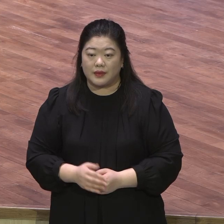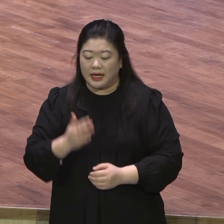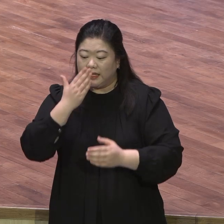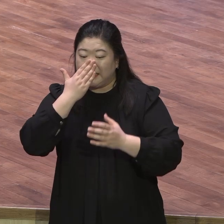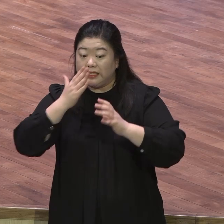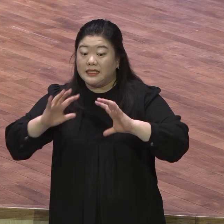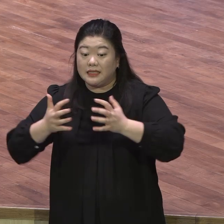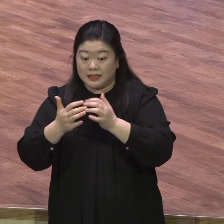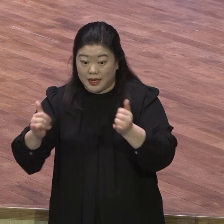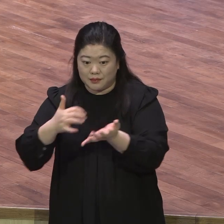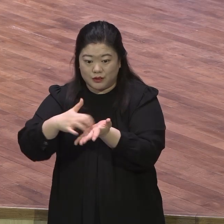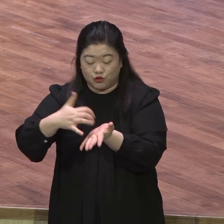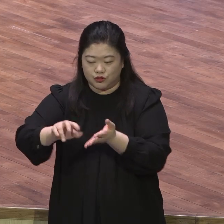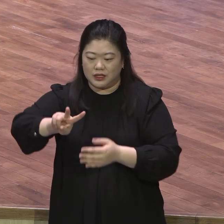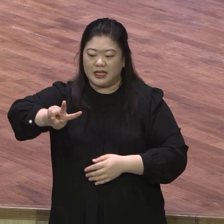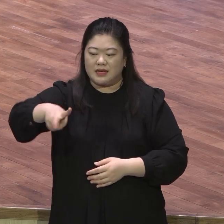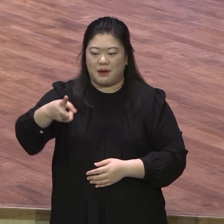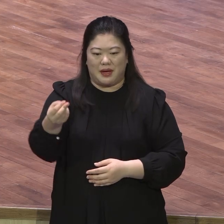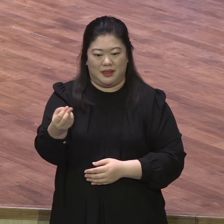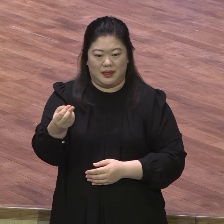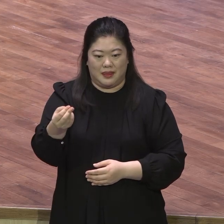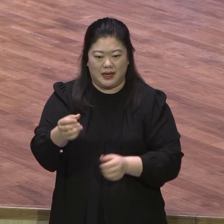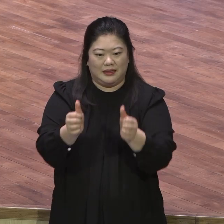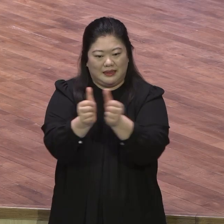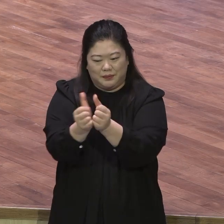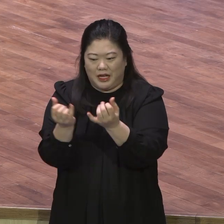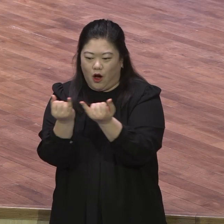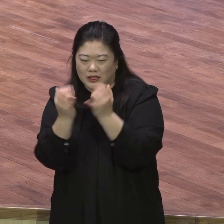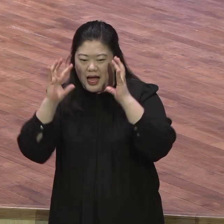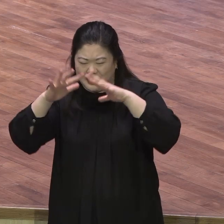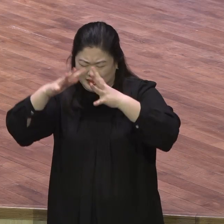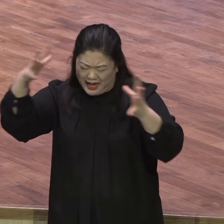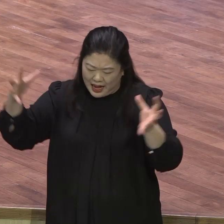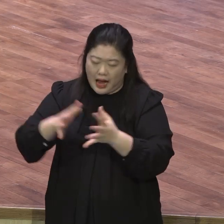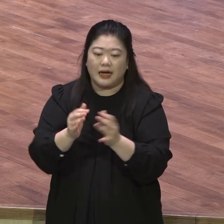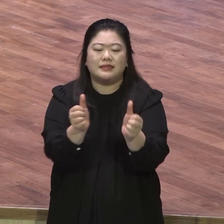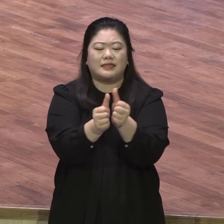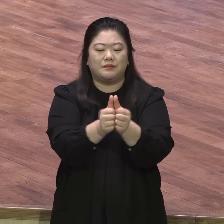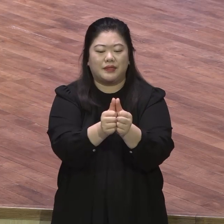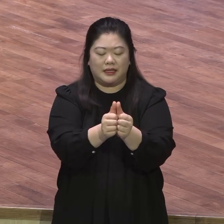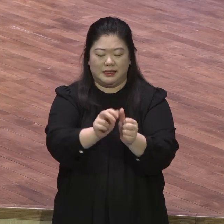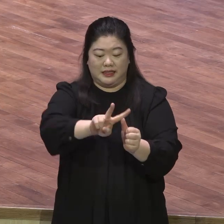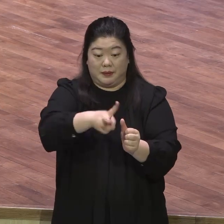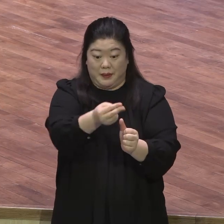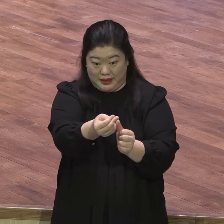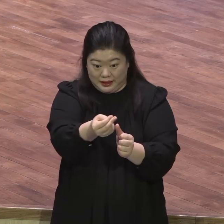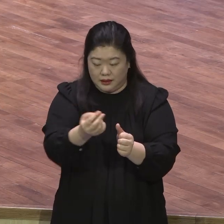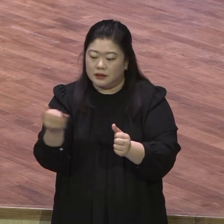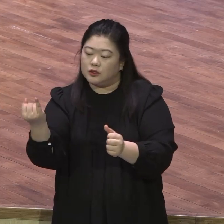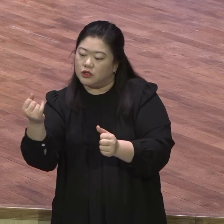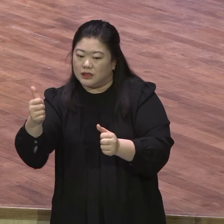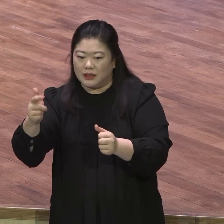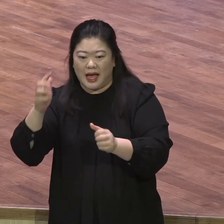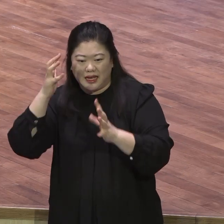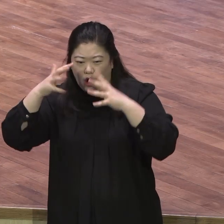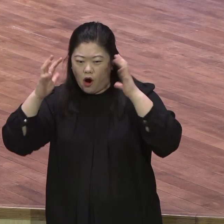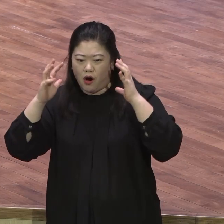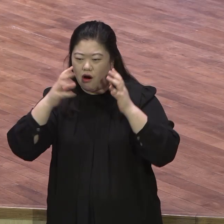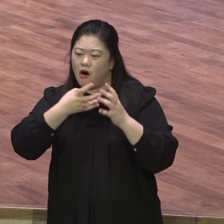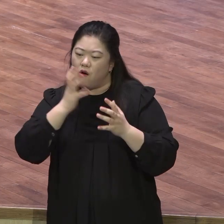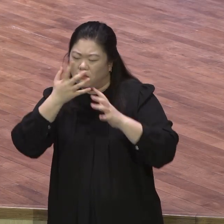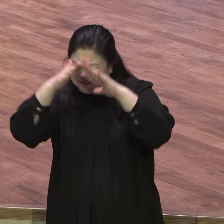백이가 200만 명이에요. 쫙. 어린아들까지. 60만 명이 나왔다. 남자만 60만. 200만 명이 진을 치고 광야를 가는데